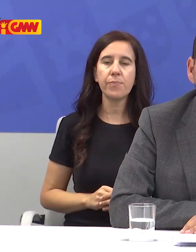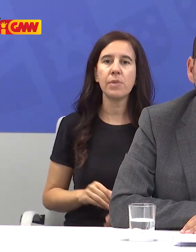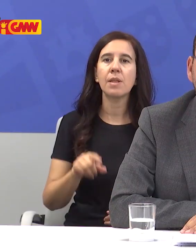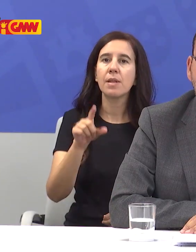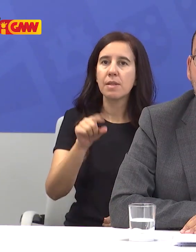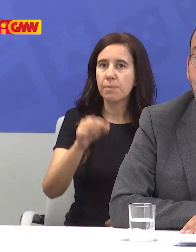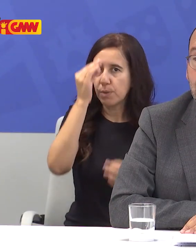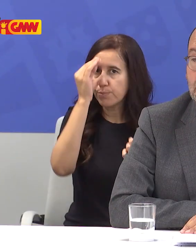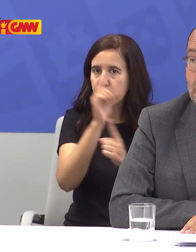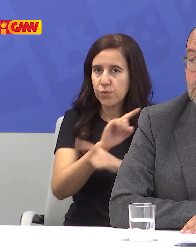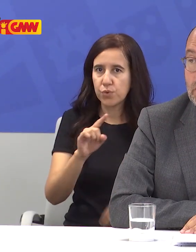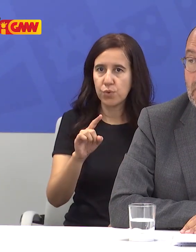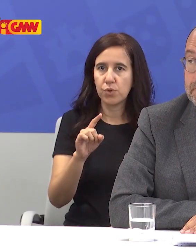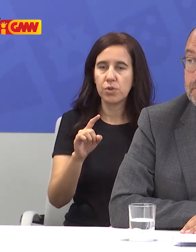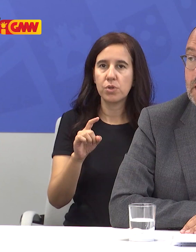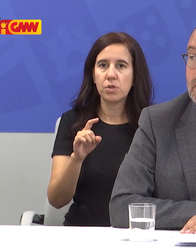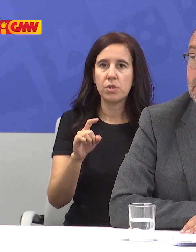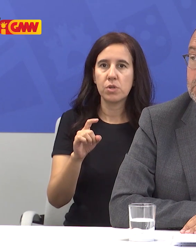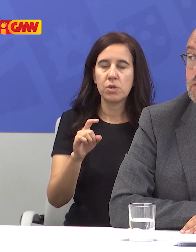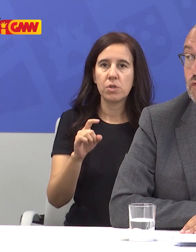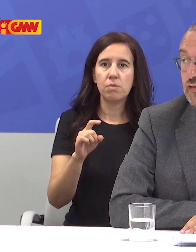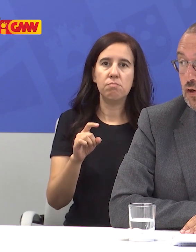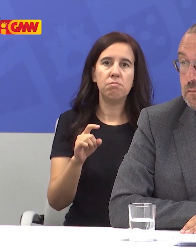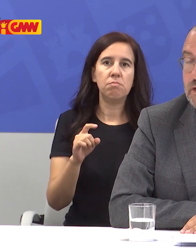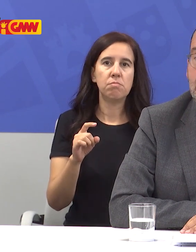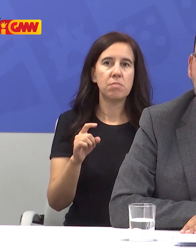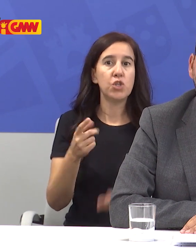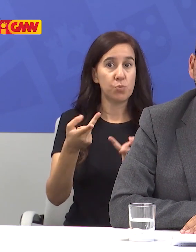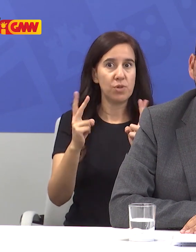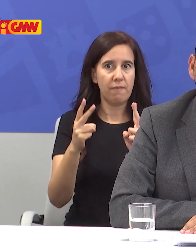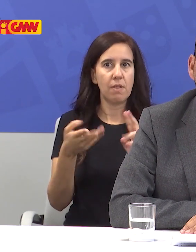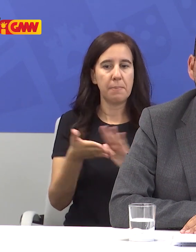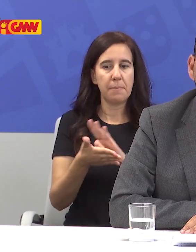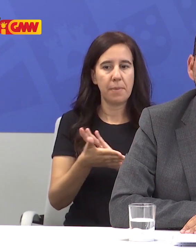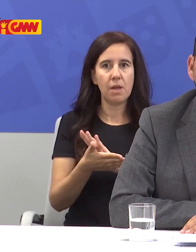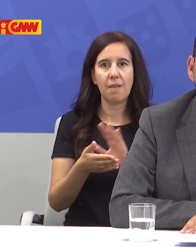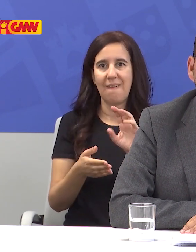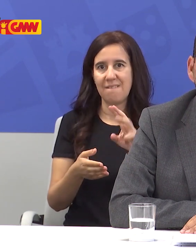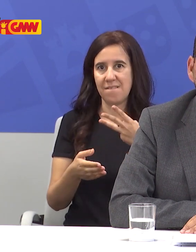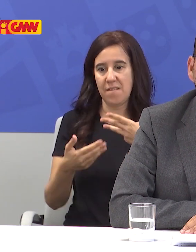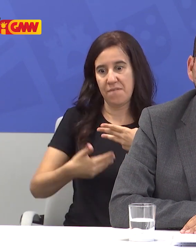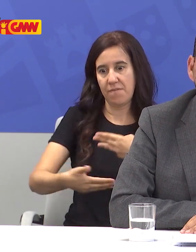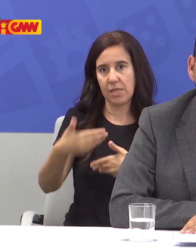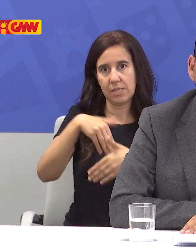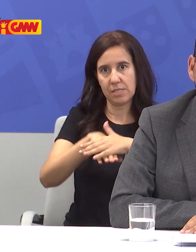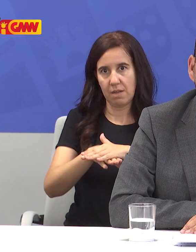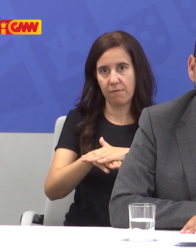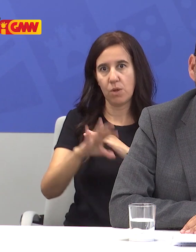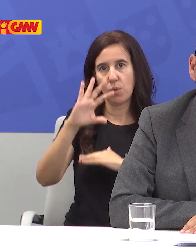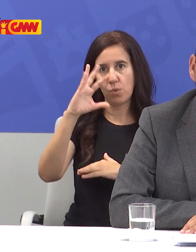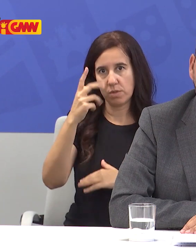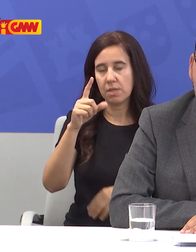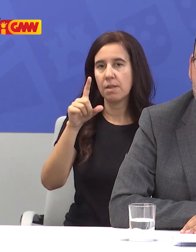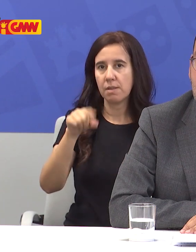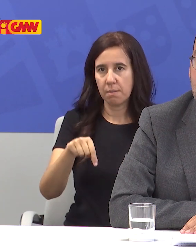ainda professores disponíveis para colocar, não só nestas três reservas de recrutamento que vão acontecer, mas também